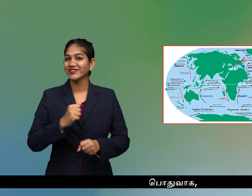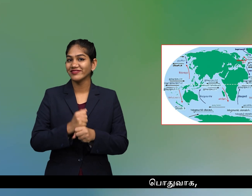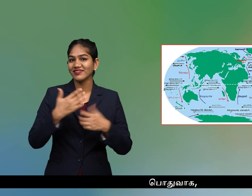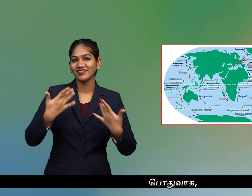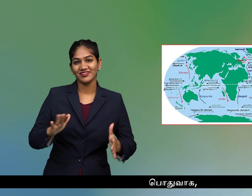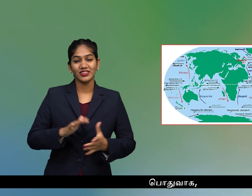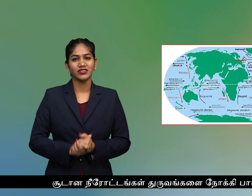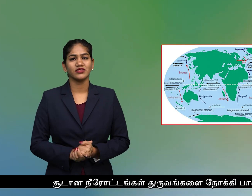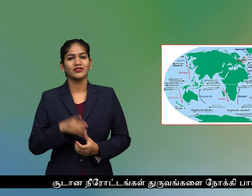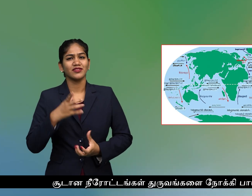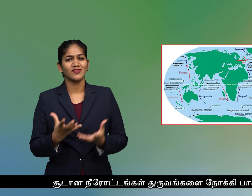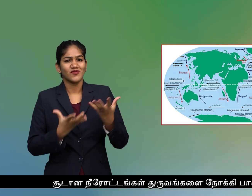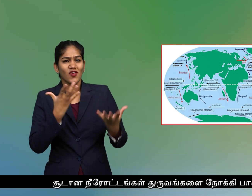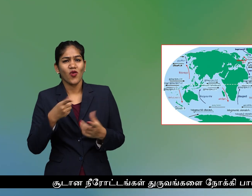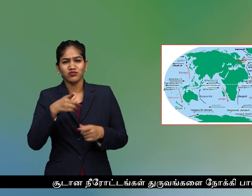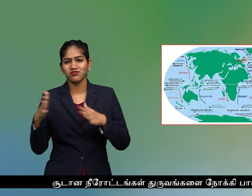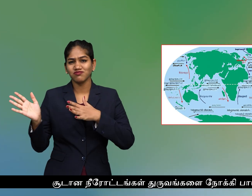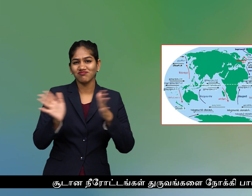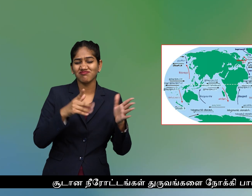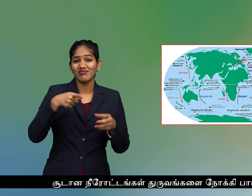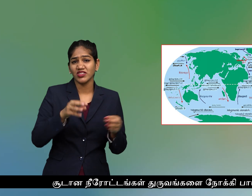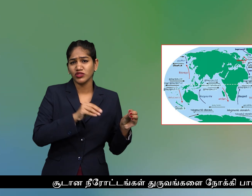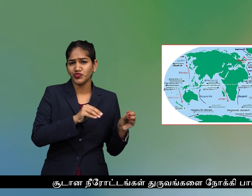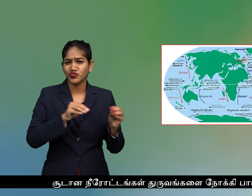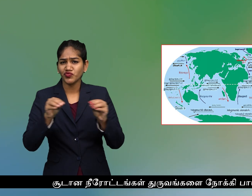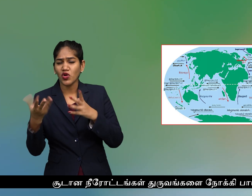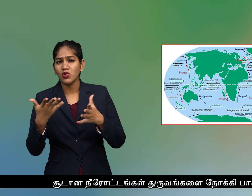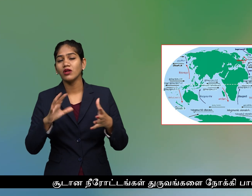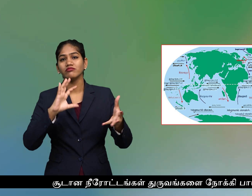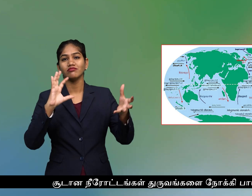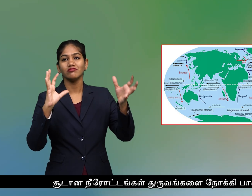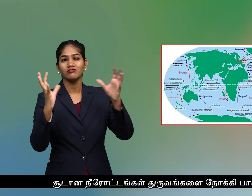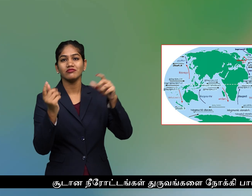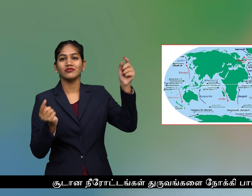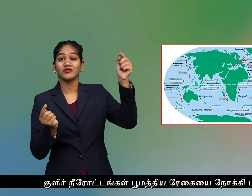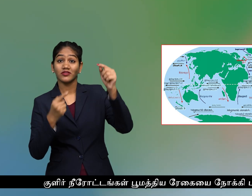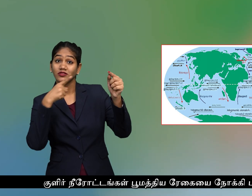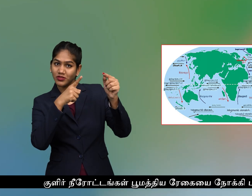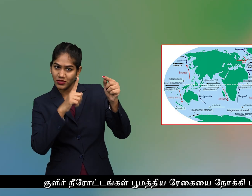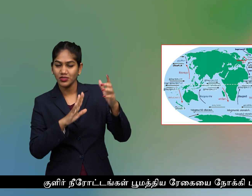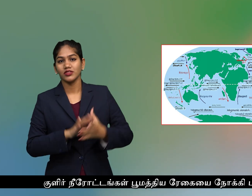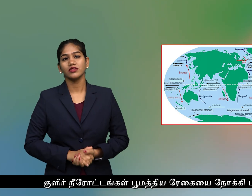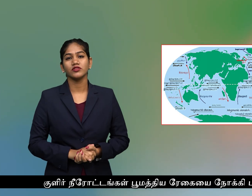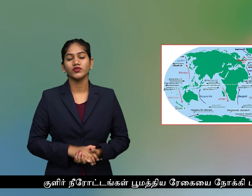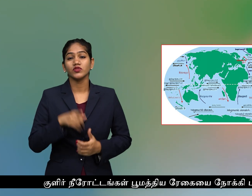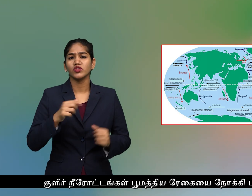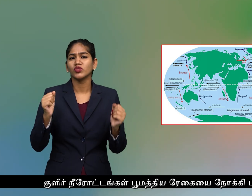பொதுவாக சூடான நீரோட்டங்கள் துருவங்களை நோக்கி பாய்கின்றன. குளிர் நீரோட்டங்கள்